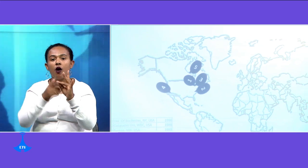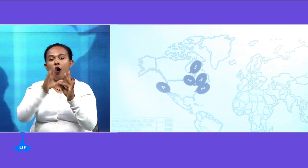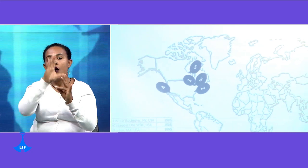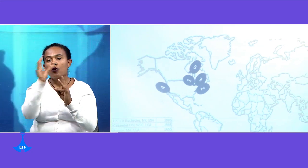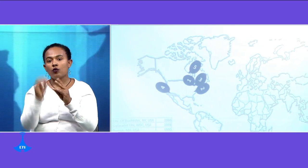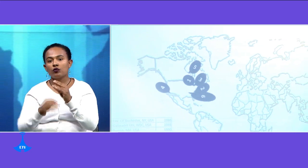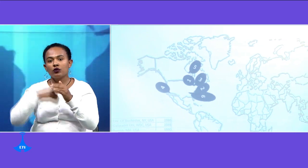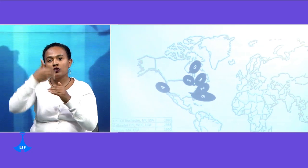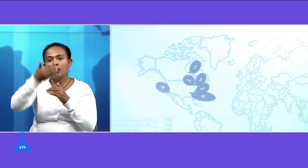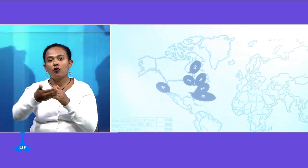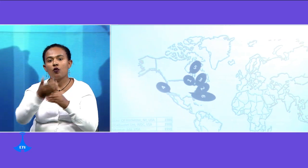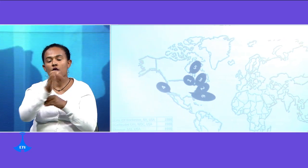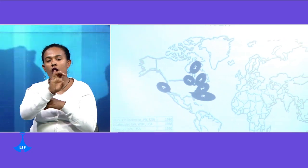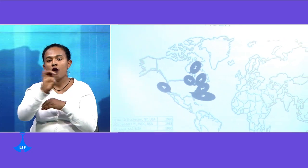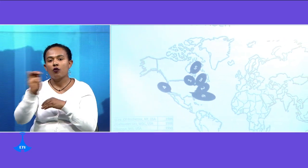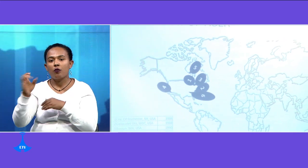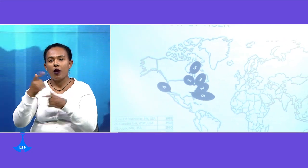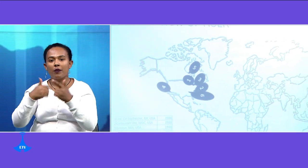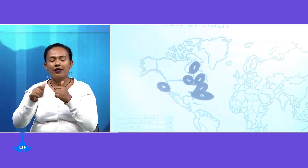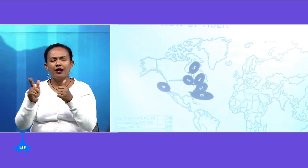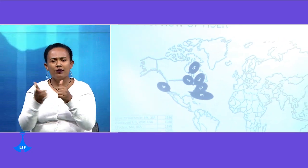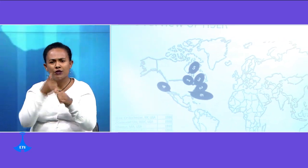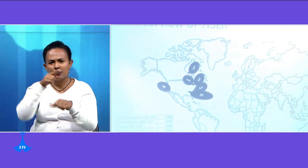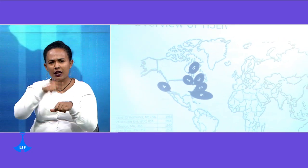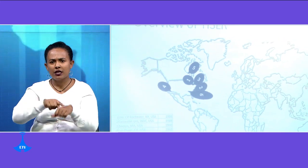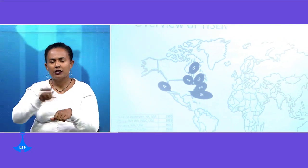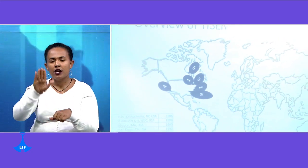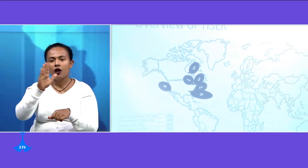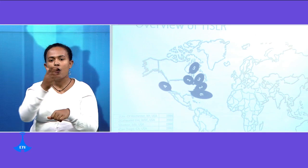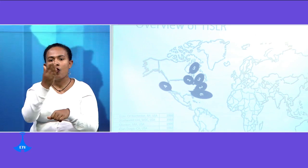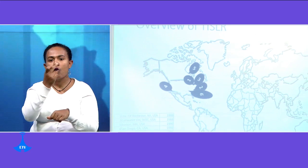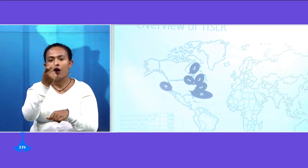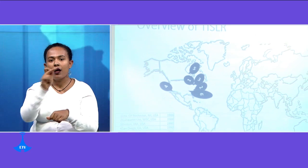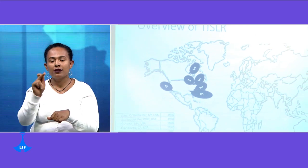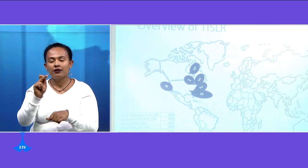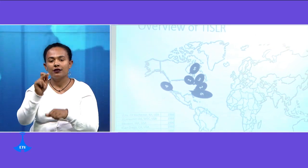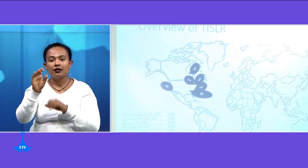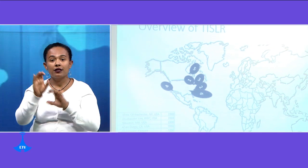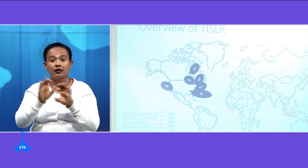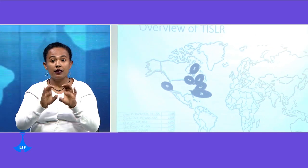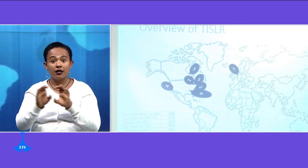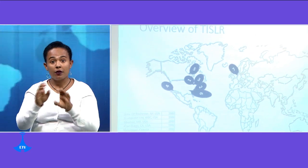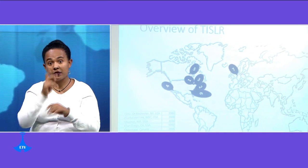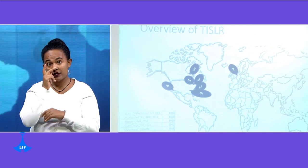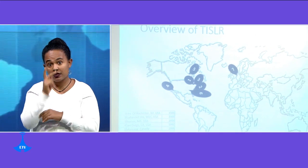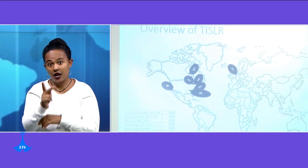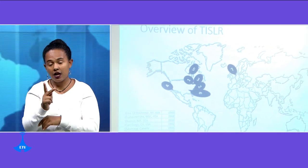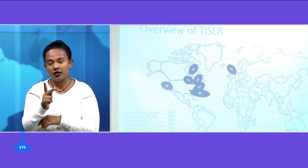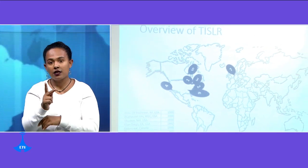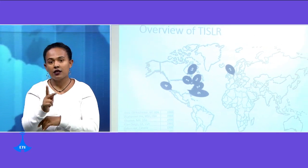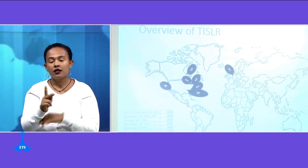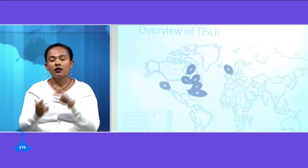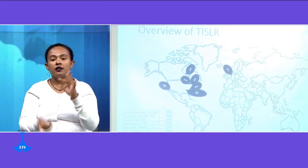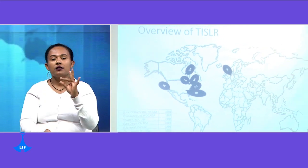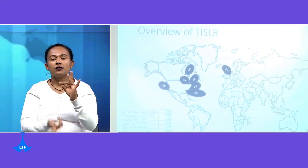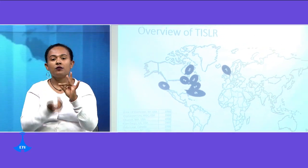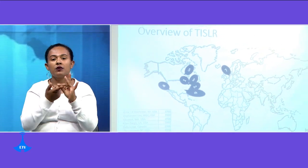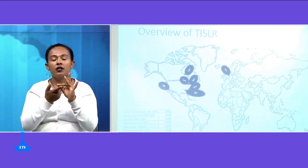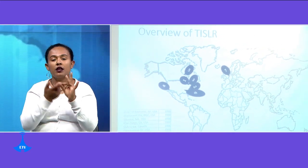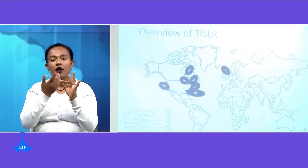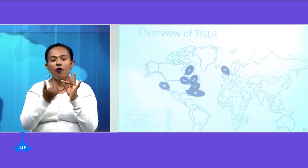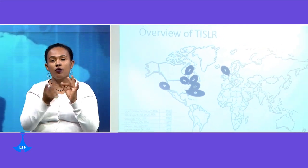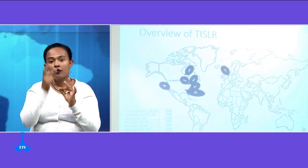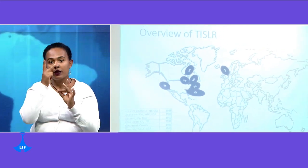አውሮፓ መጣ። ለመጀመሪያ ጊዜ ሆላንድ ኔዘርላንድስ የተደረገበት እናያለን ማለት ነው። 8ኛውንም